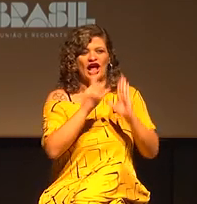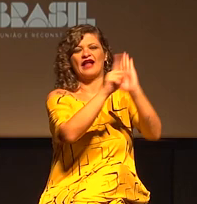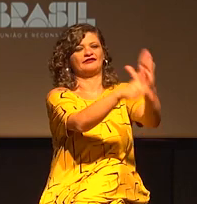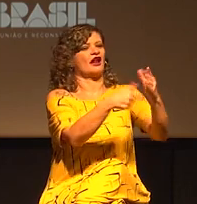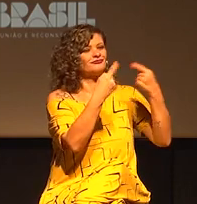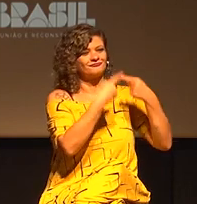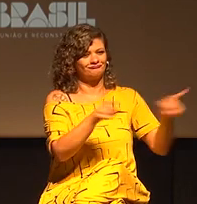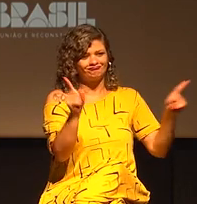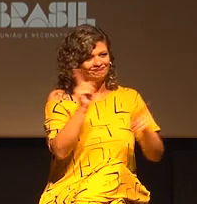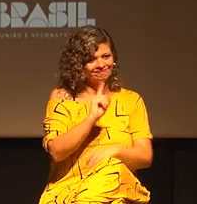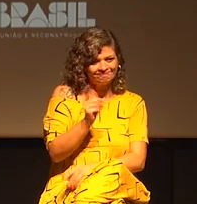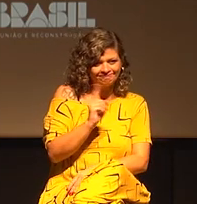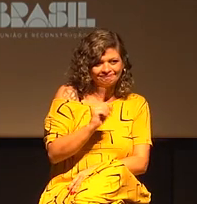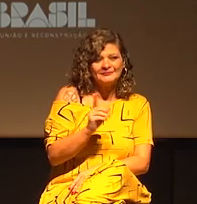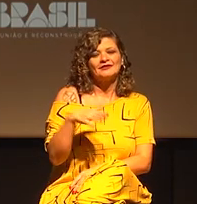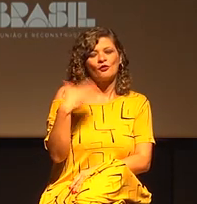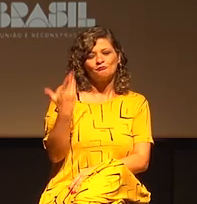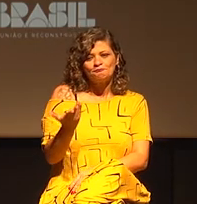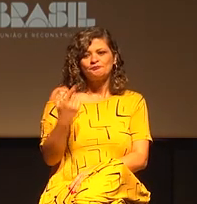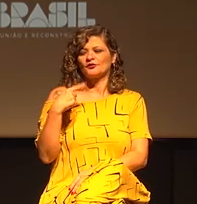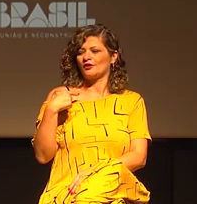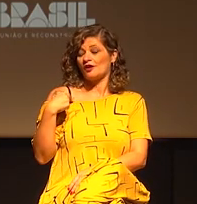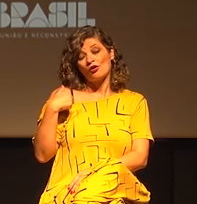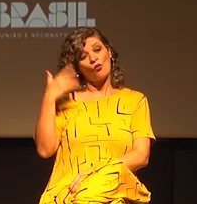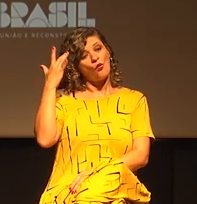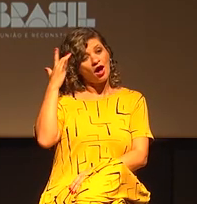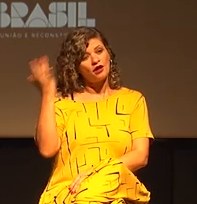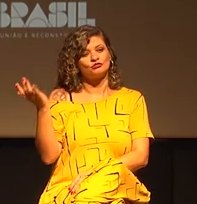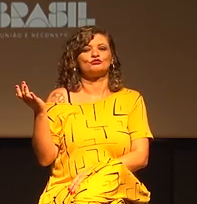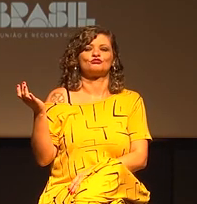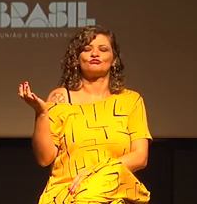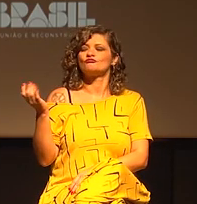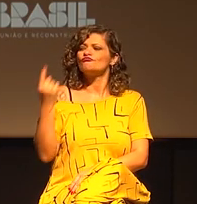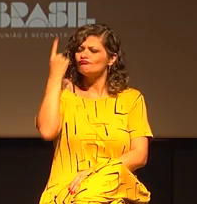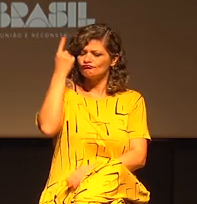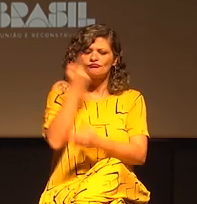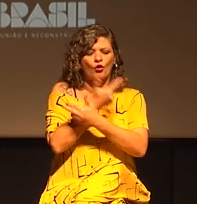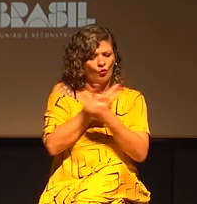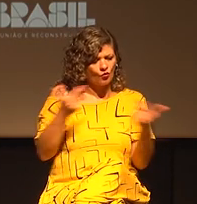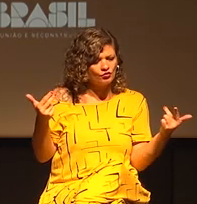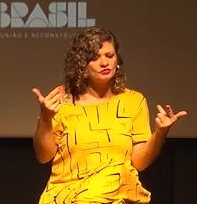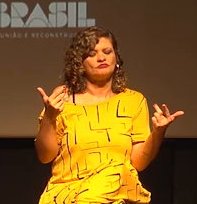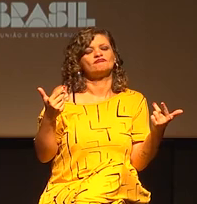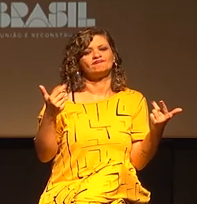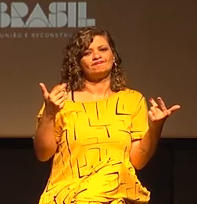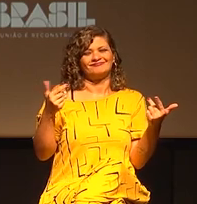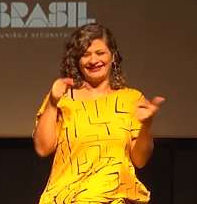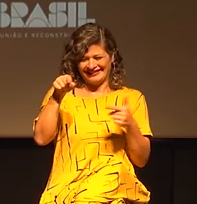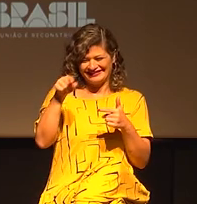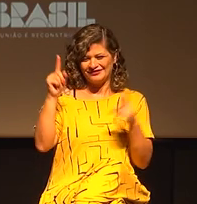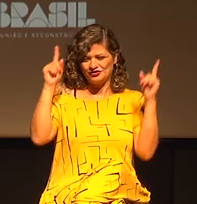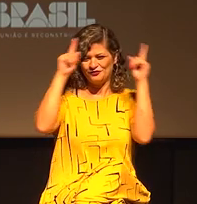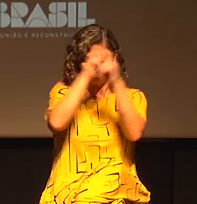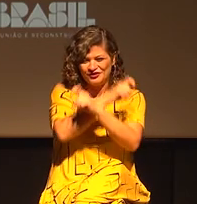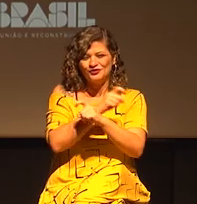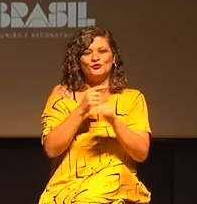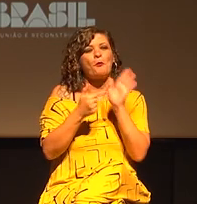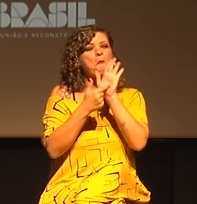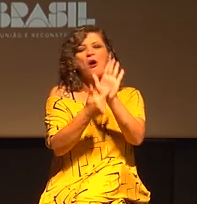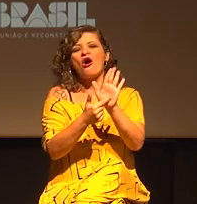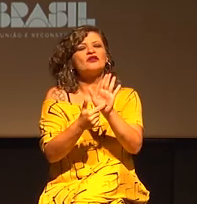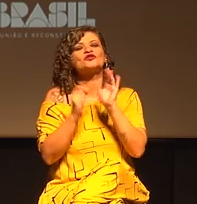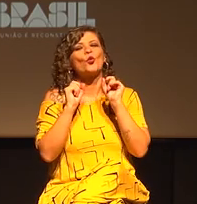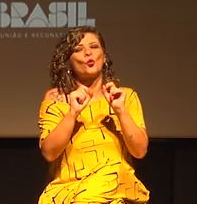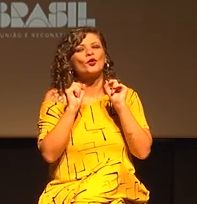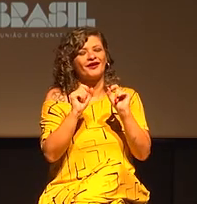isso isso eu acho que essas dificuldades e aí eu acho que uma coisa que essa dificuldade mostra uma um outro lado que eu acho muito bacana